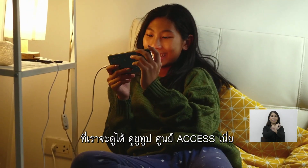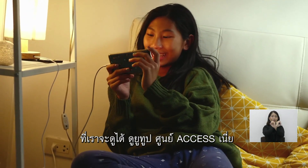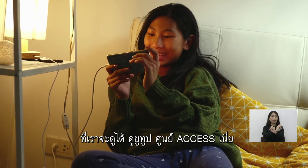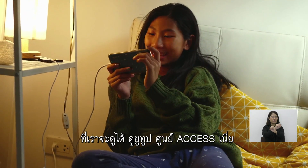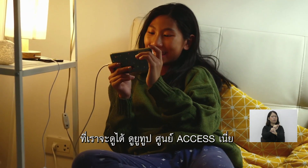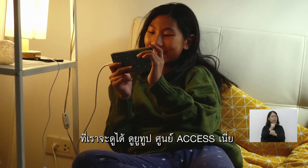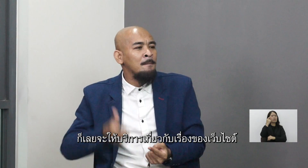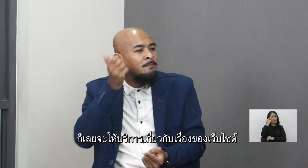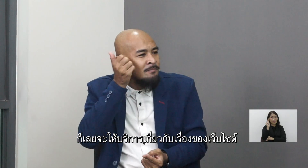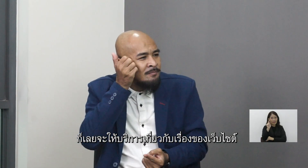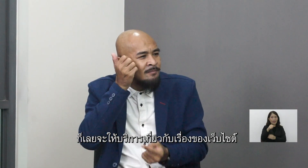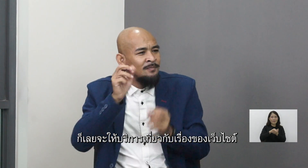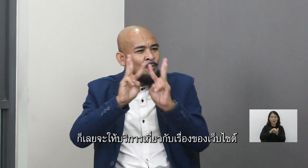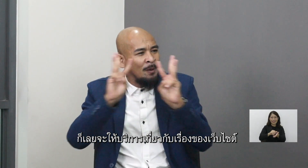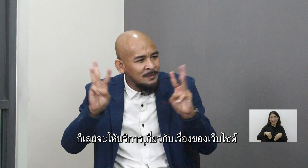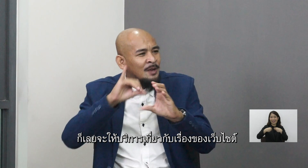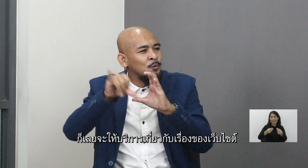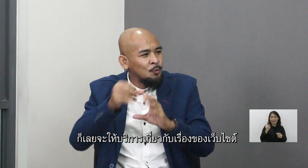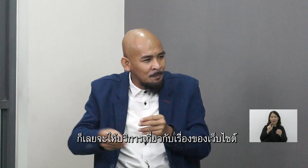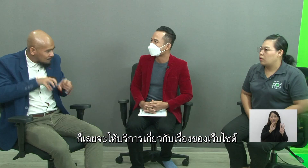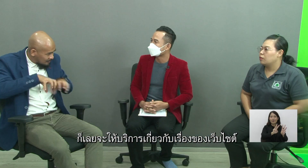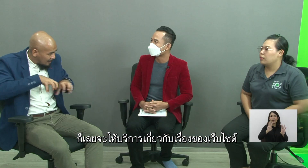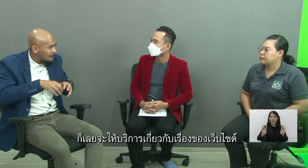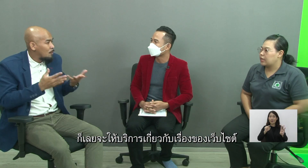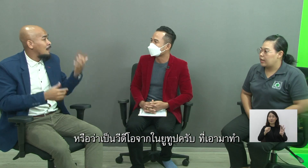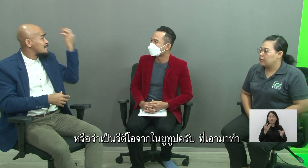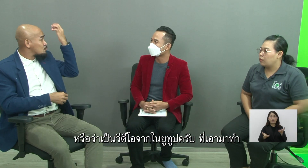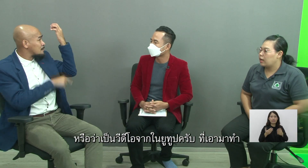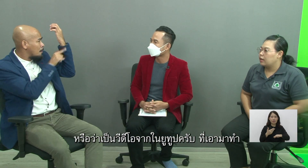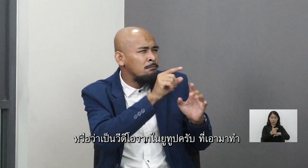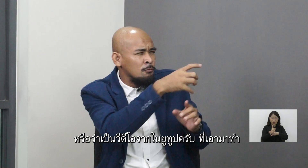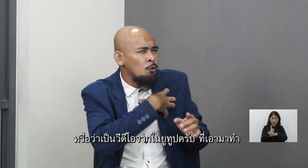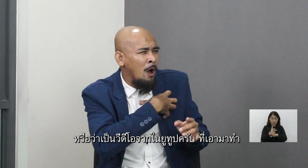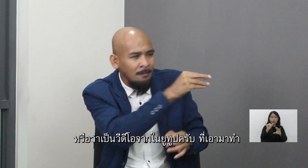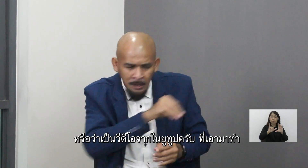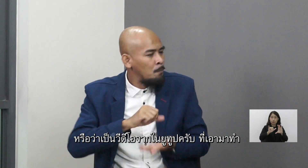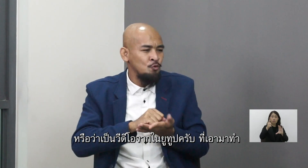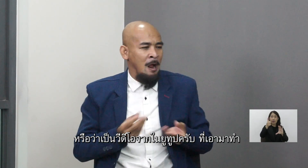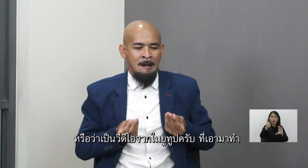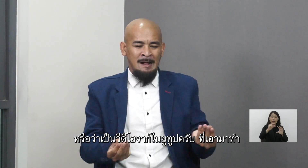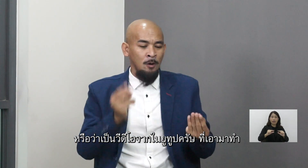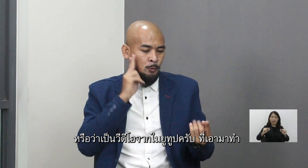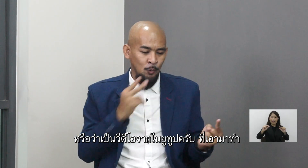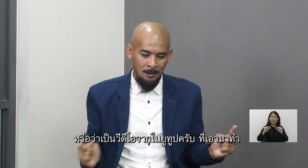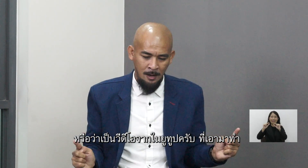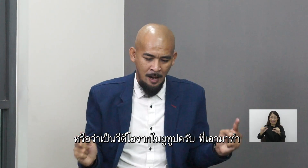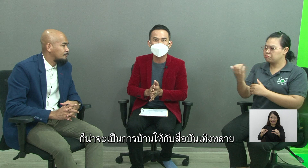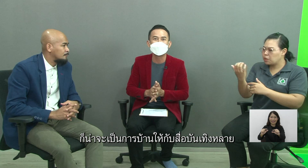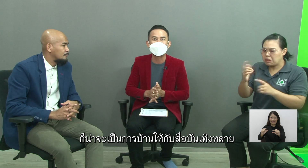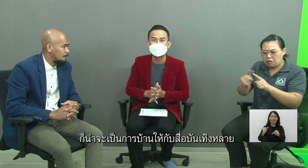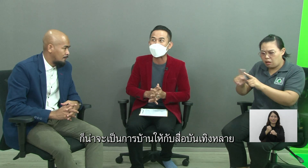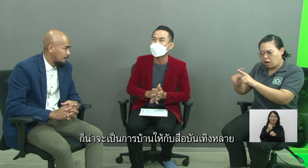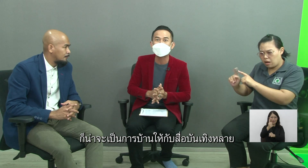ศูนย์ Access เนี่ยก็เลยจะให้บริการเกี่ยวกับเรื่องของเว็บไซต์หรือว่าเป็นวิดีโอจากใน YouTube อย่างเงี้ยครับที่เอามาทำ